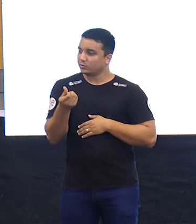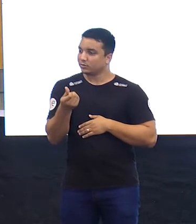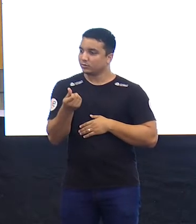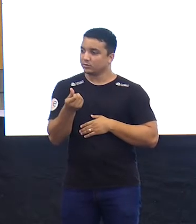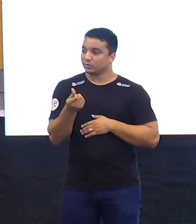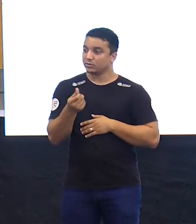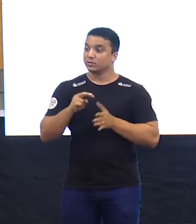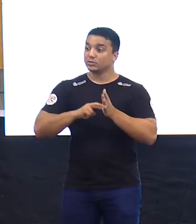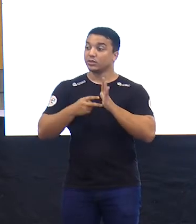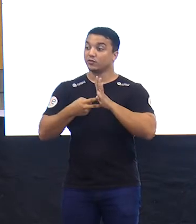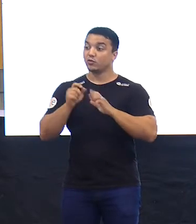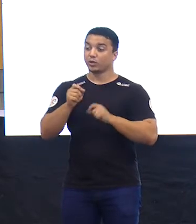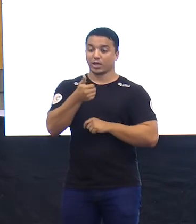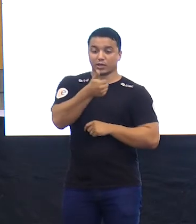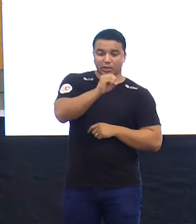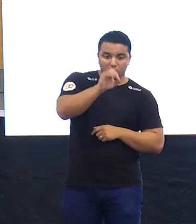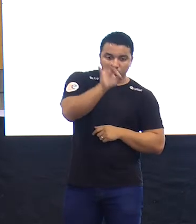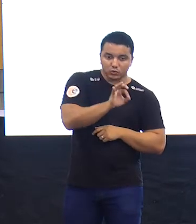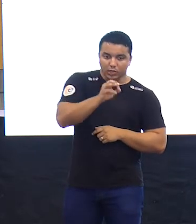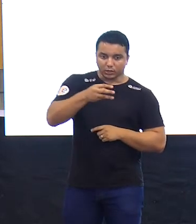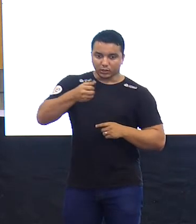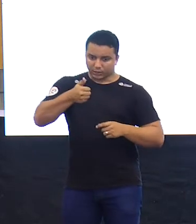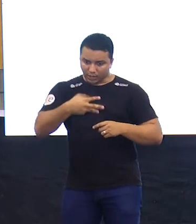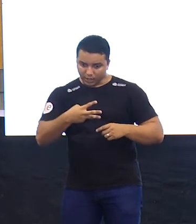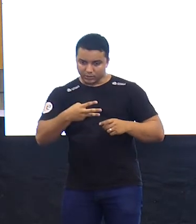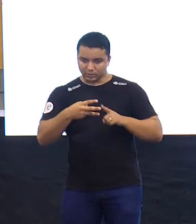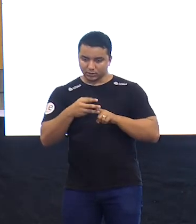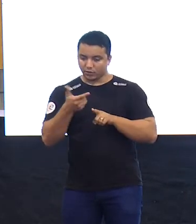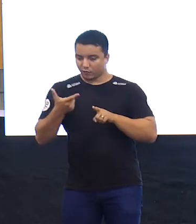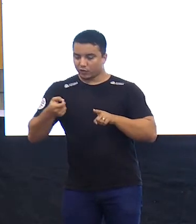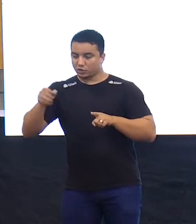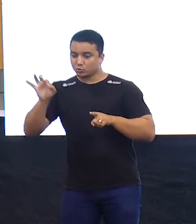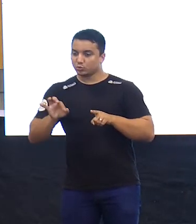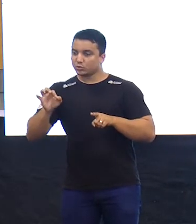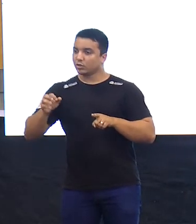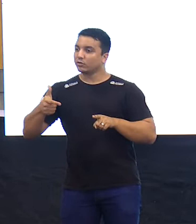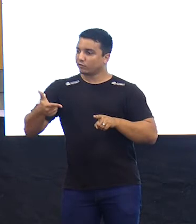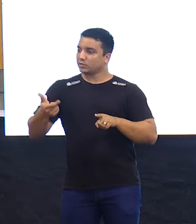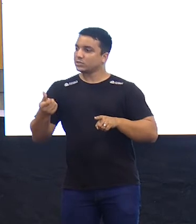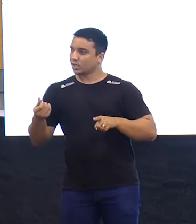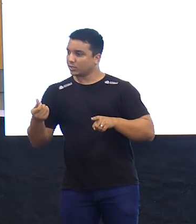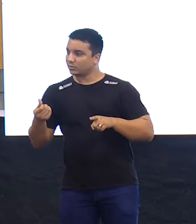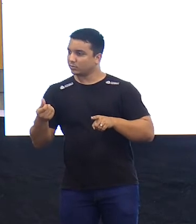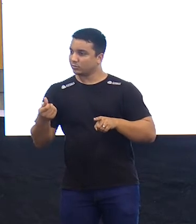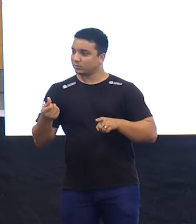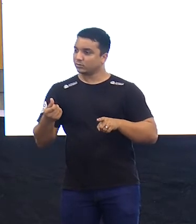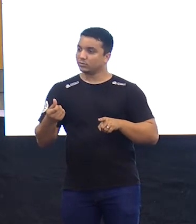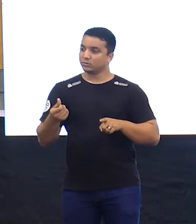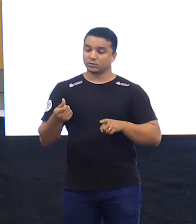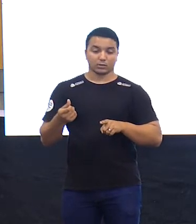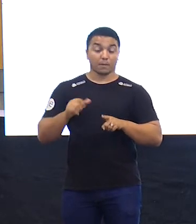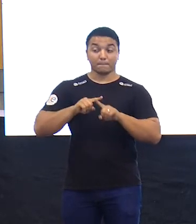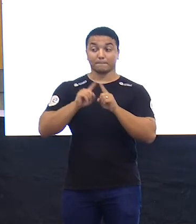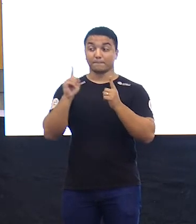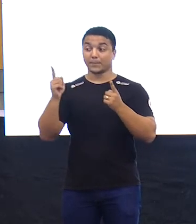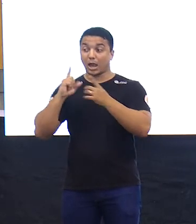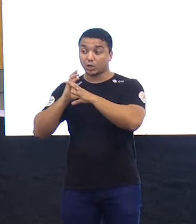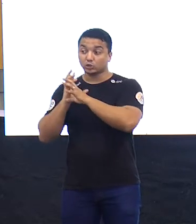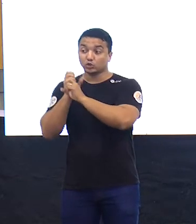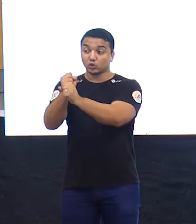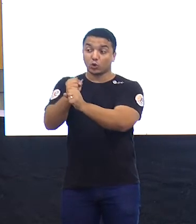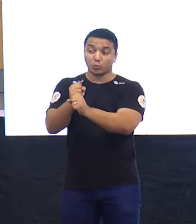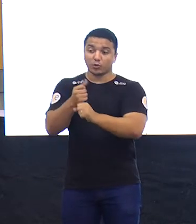26. Se 10% é 13, 20% é 26. Só que quando eu